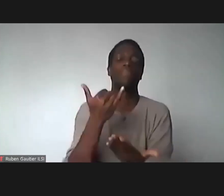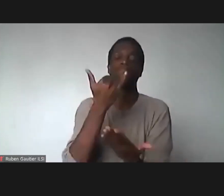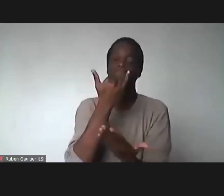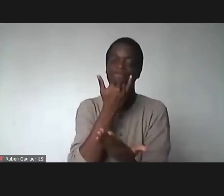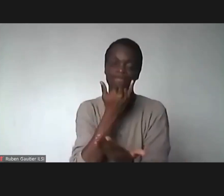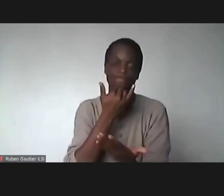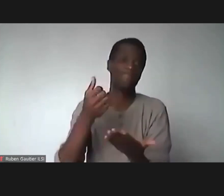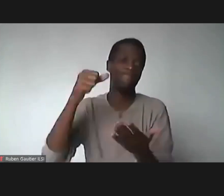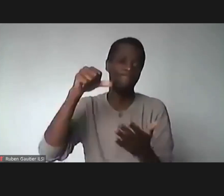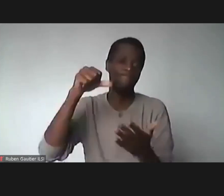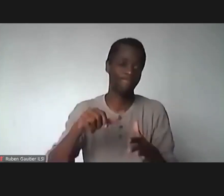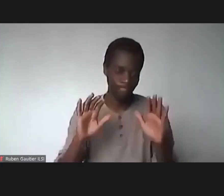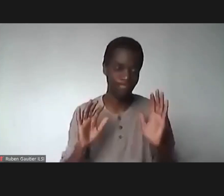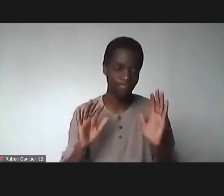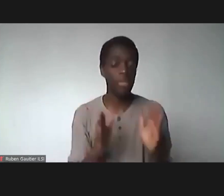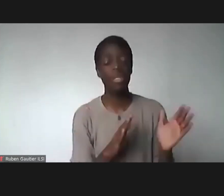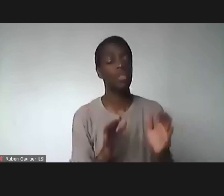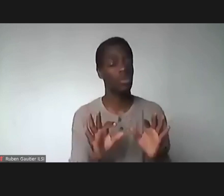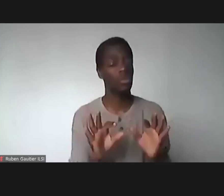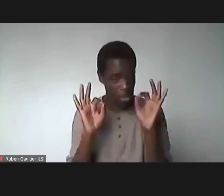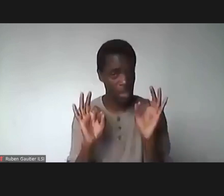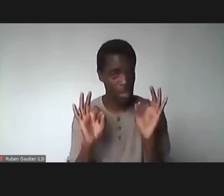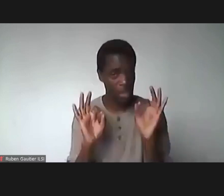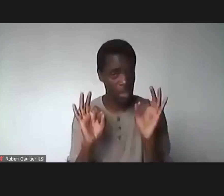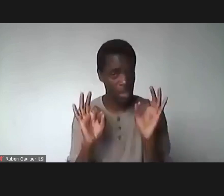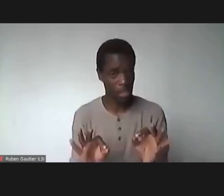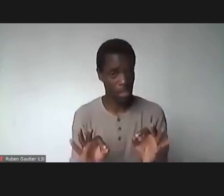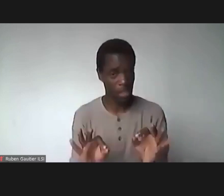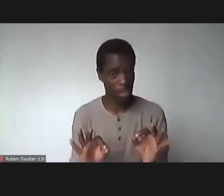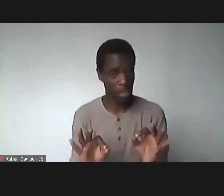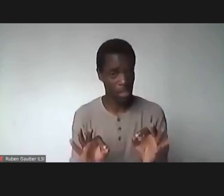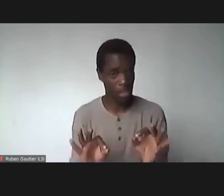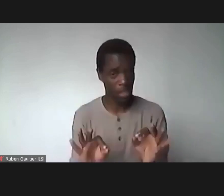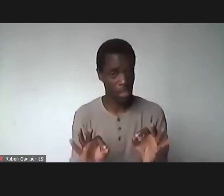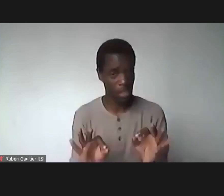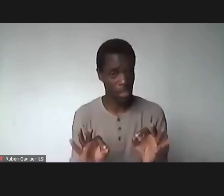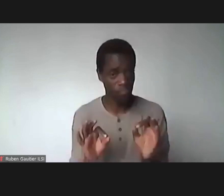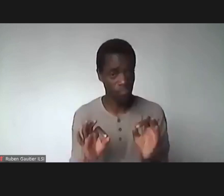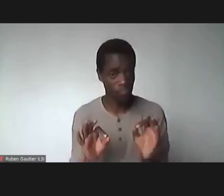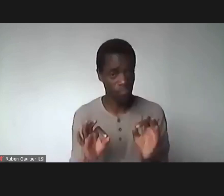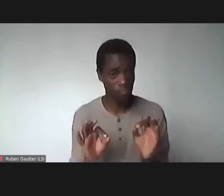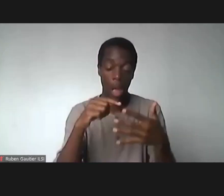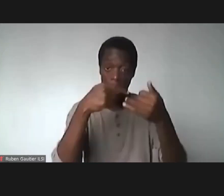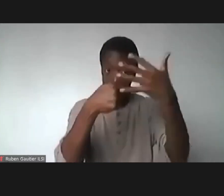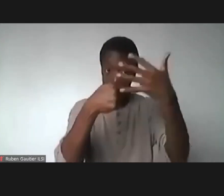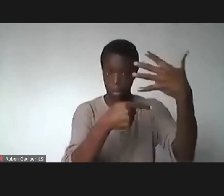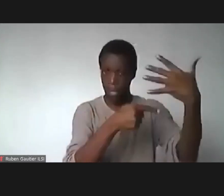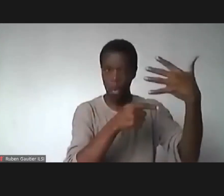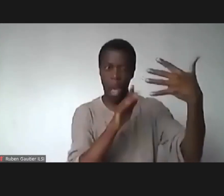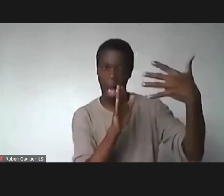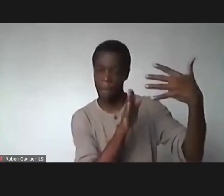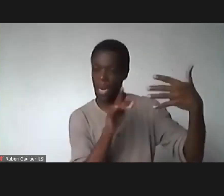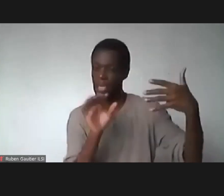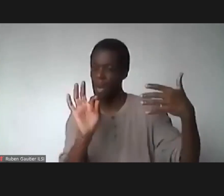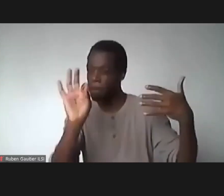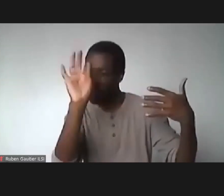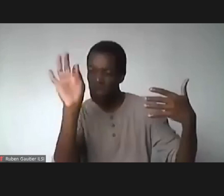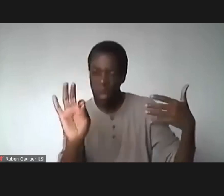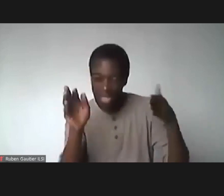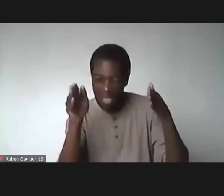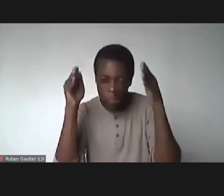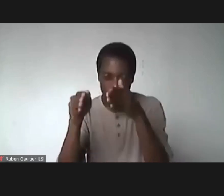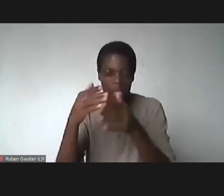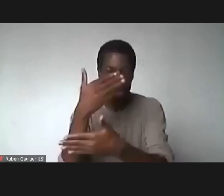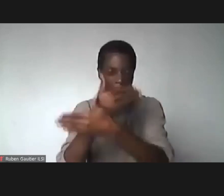poder delimitar un poco cuáles serían en este caso las deficiencias, si hay multidiscapacidad, pues entonces, pero sí permite por lo menos identificar